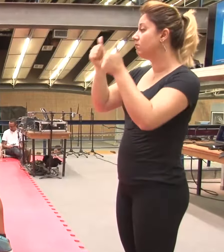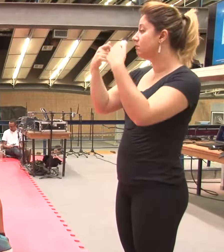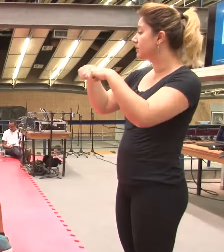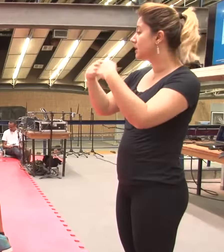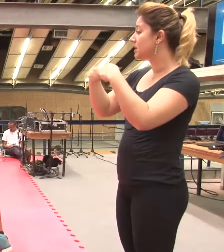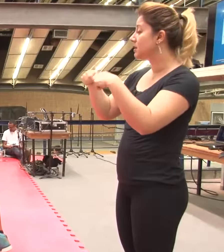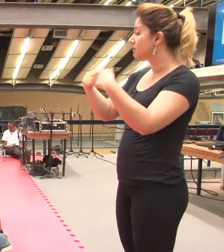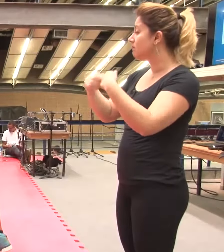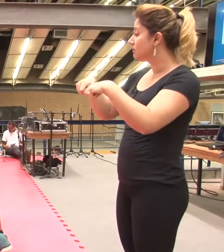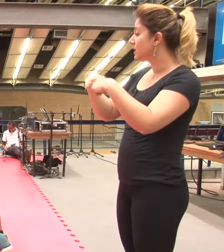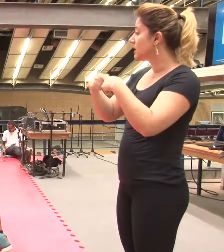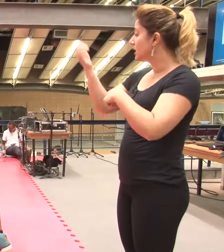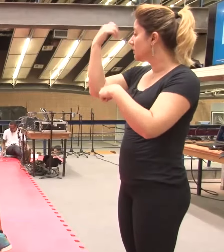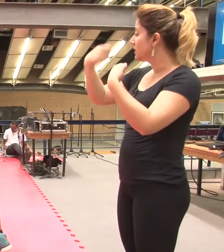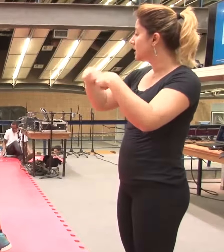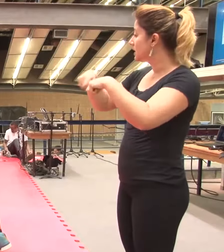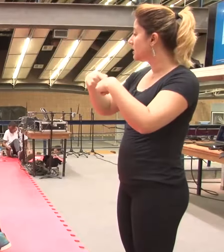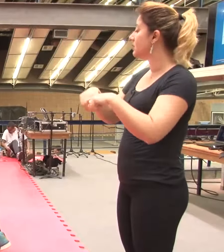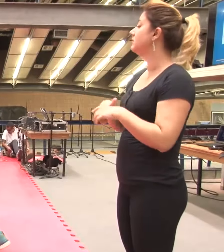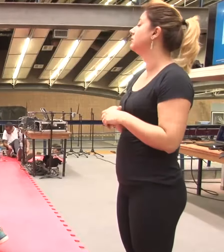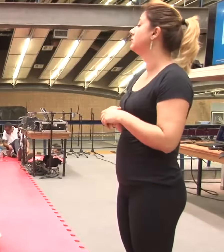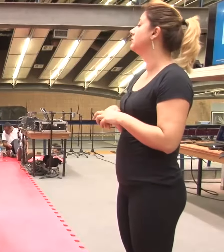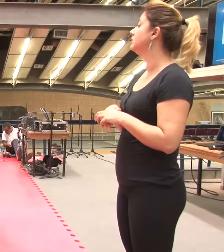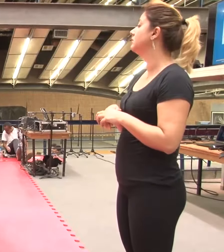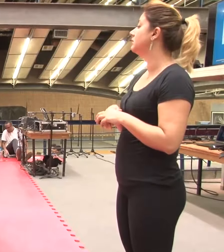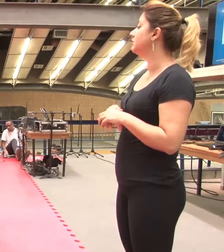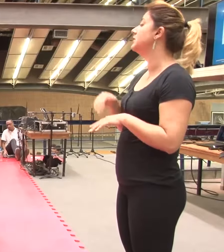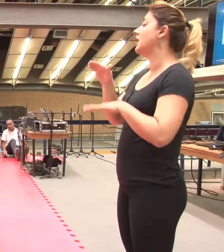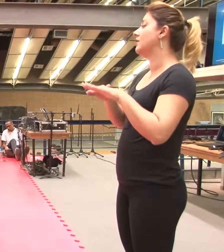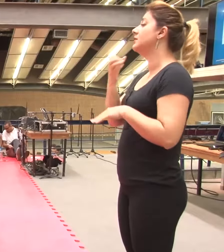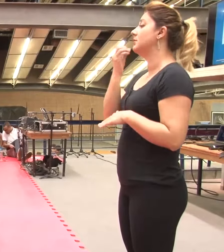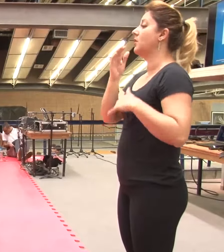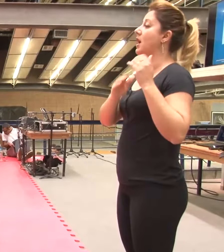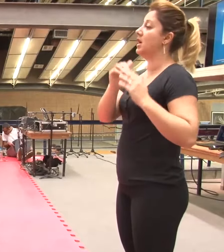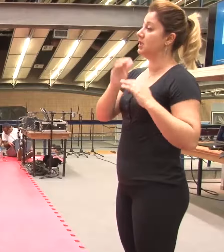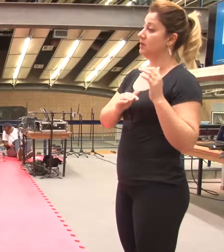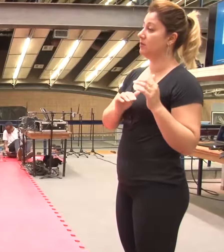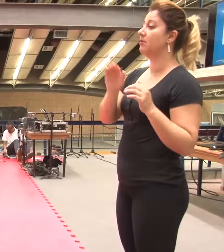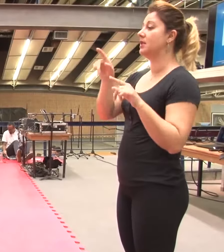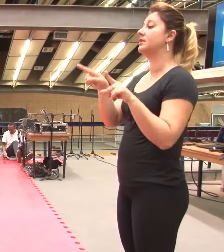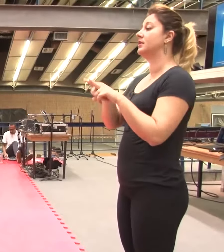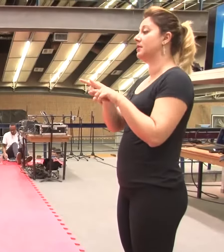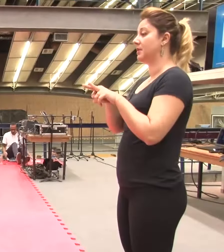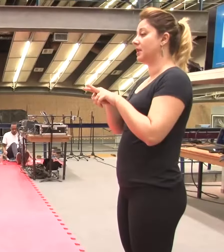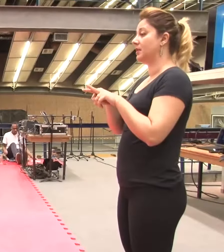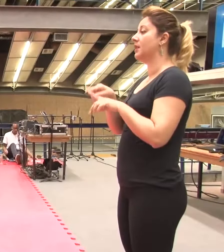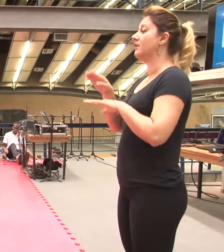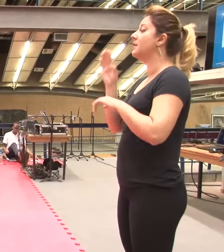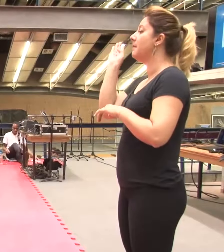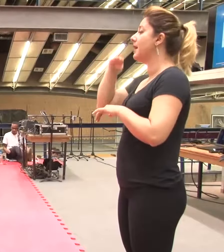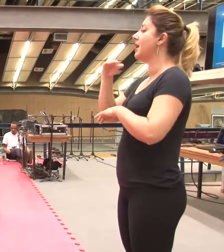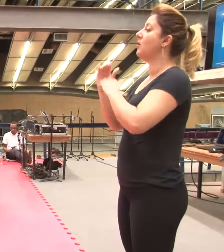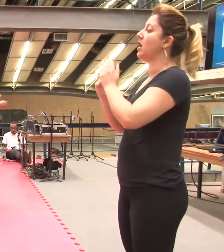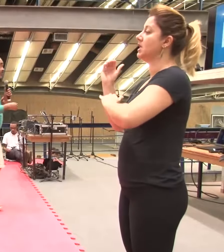e claro, né, isso vai justificar muitas das vezes boas ações, mas também vai redundar